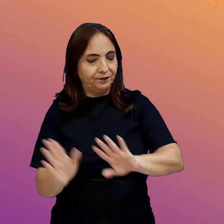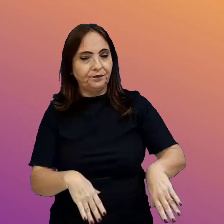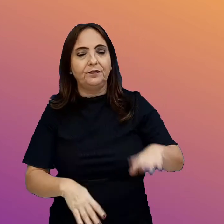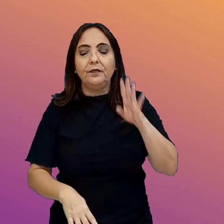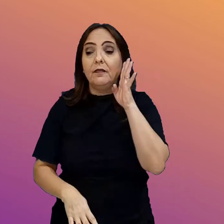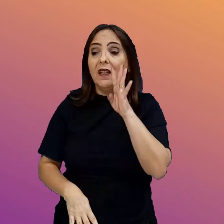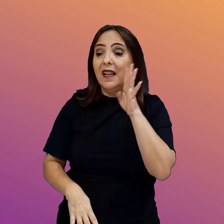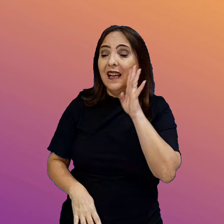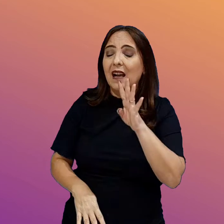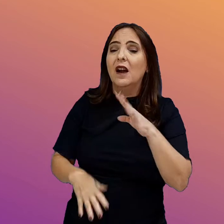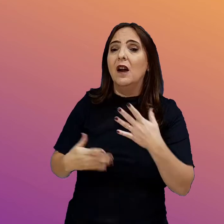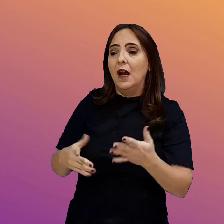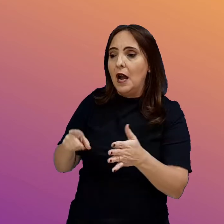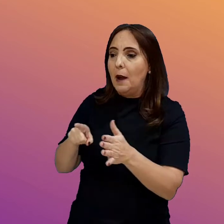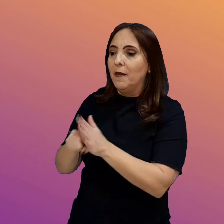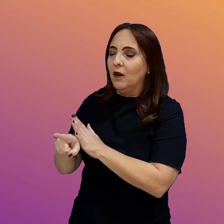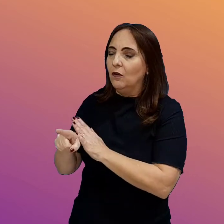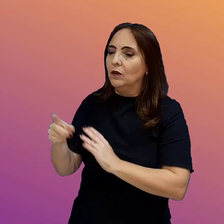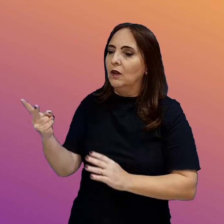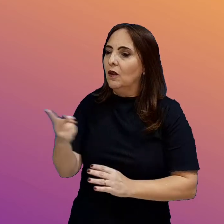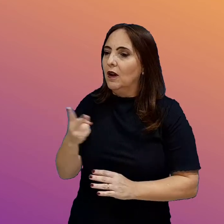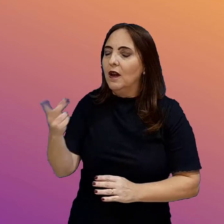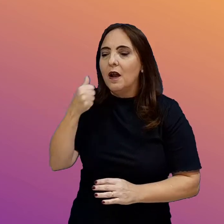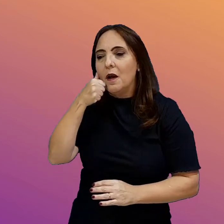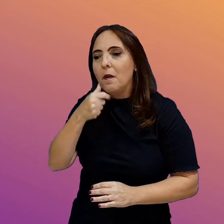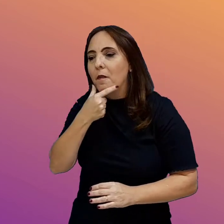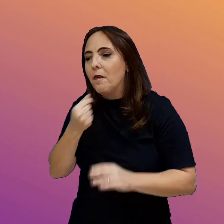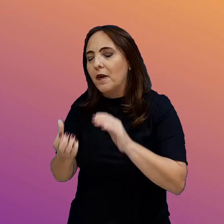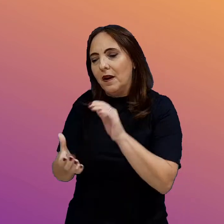Me diz uma coisa, agora a pergunta é para o casal.